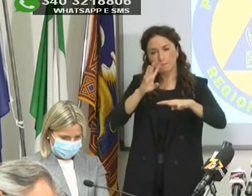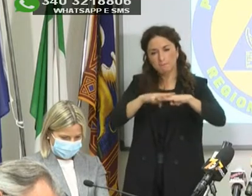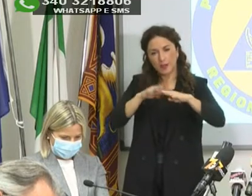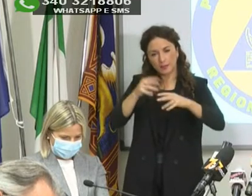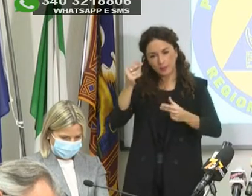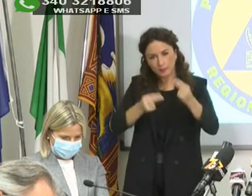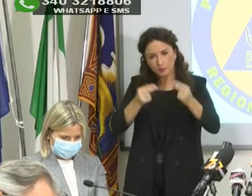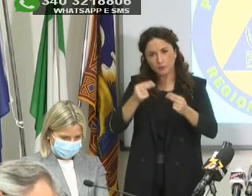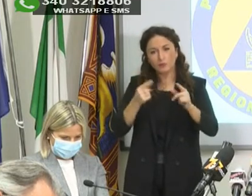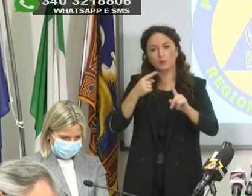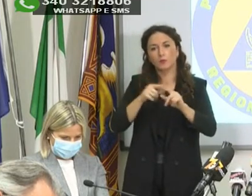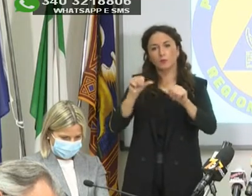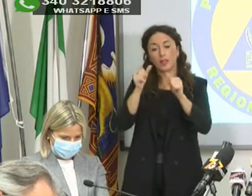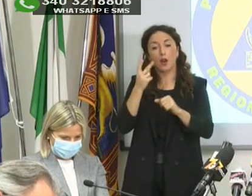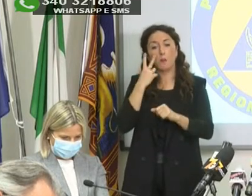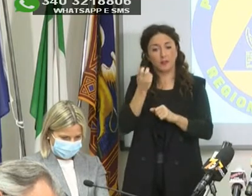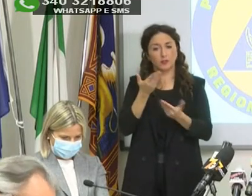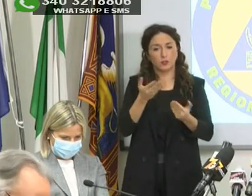e il modello previsionale.